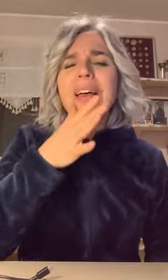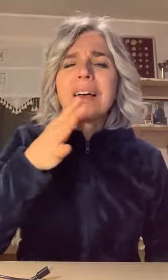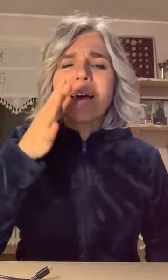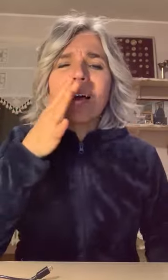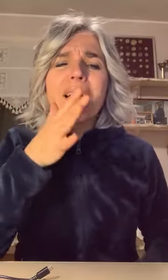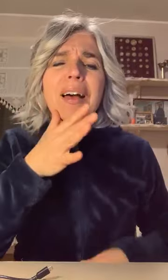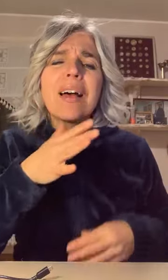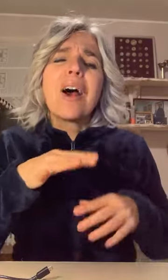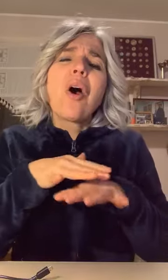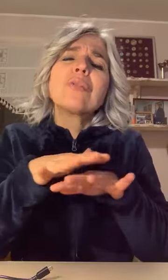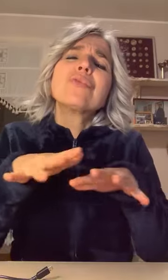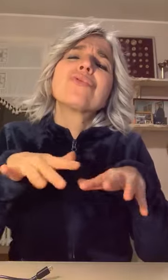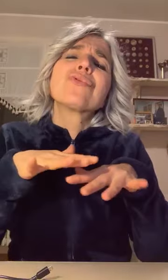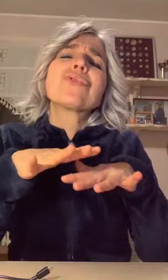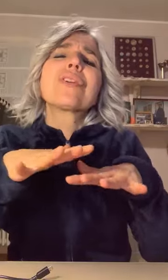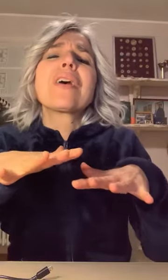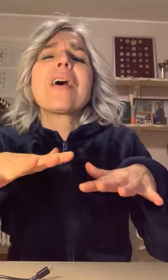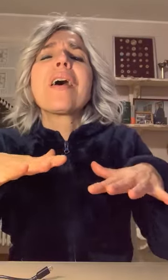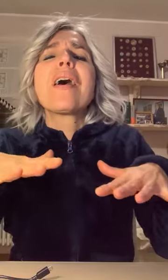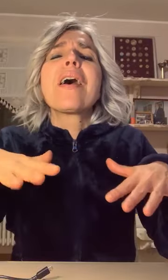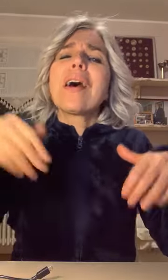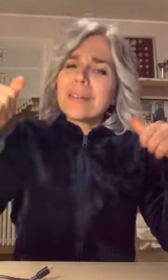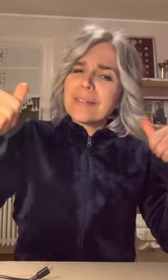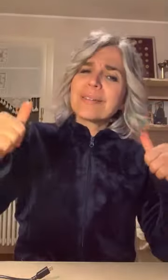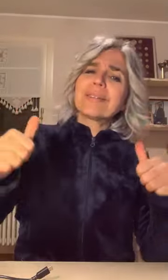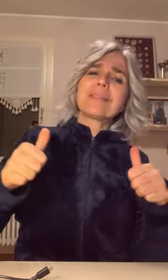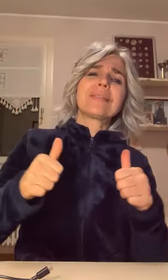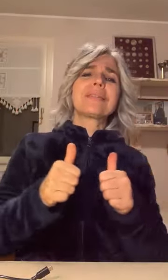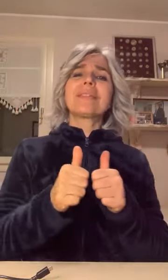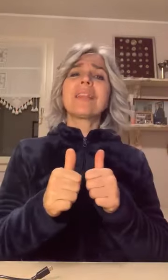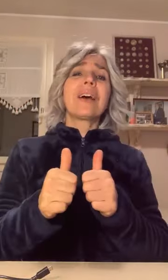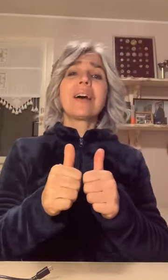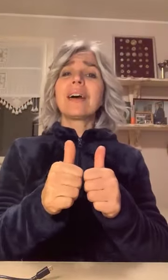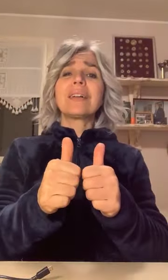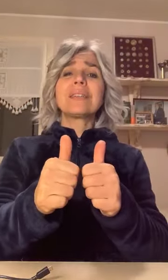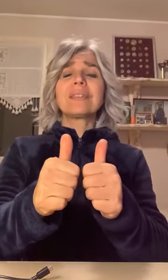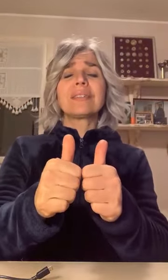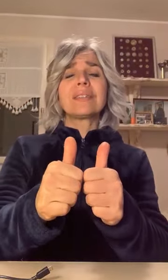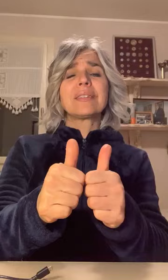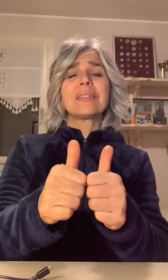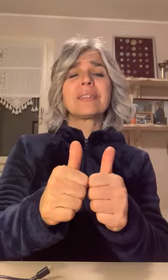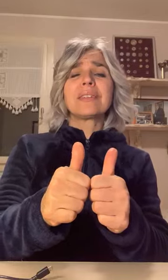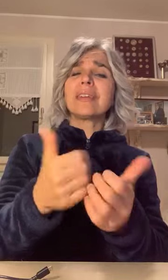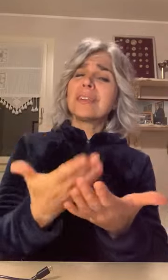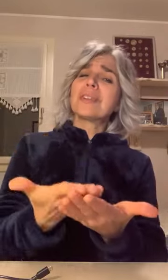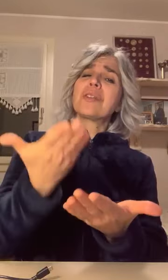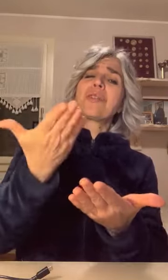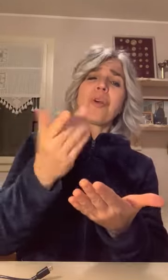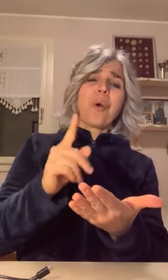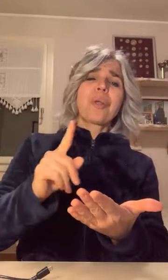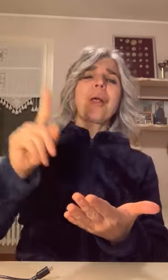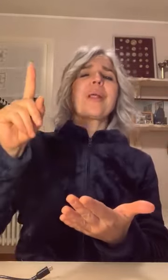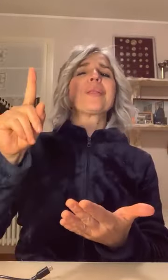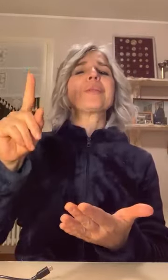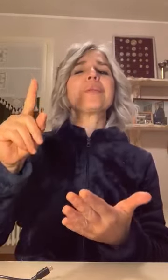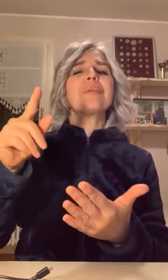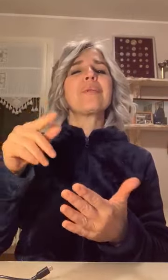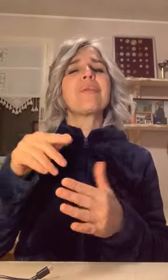Padre, tu sei re degli oceani, in pace